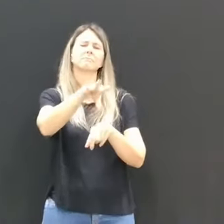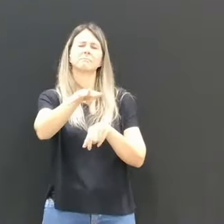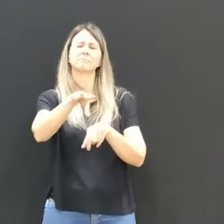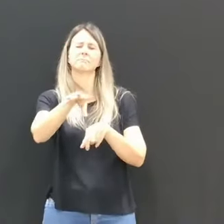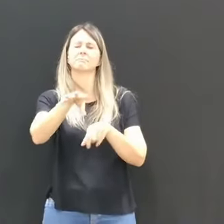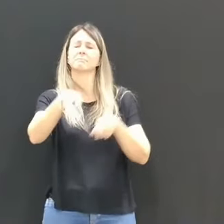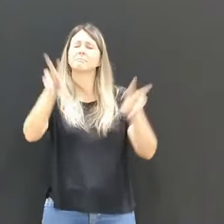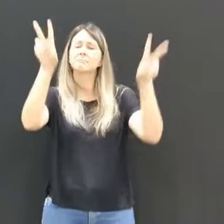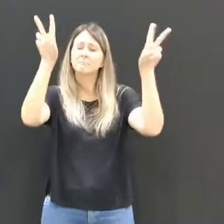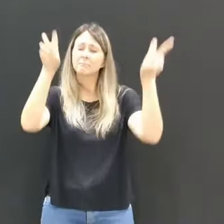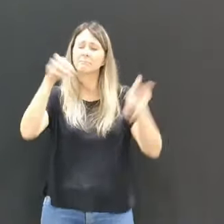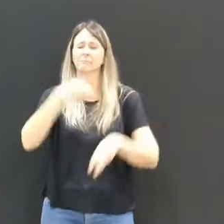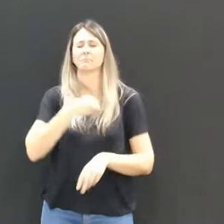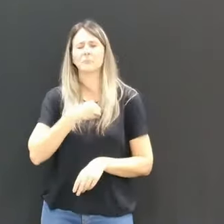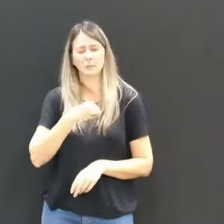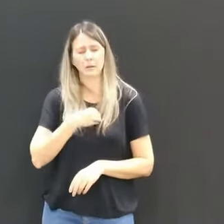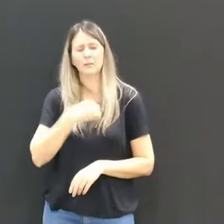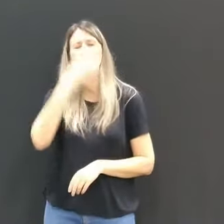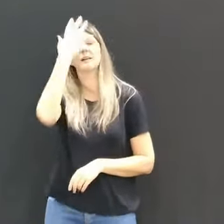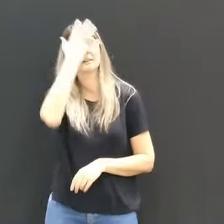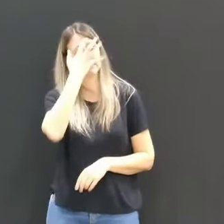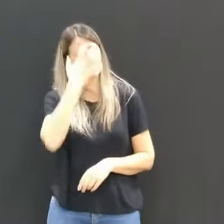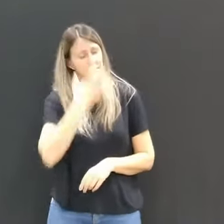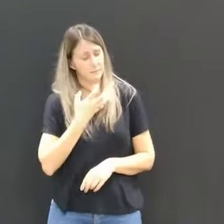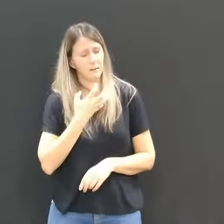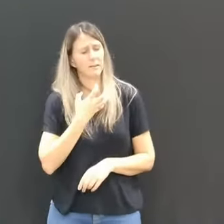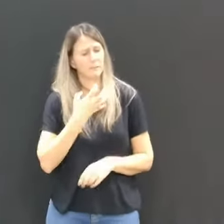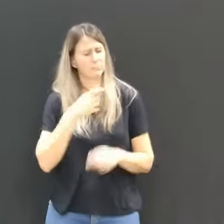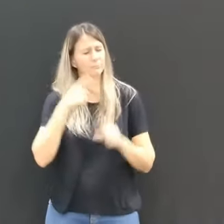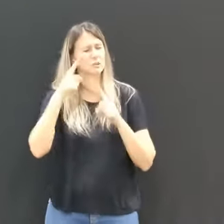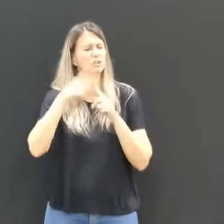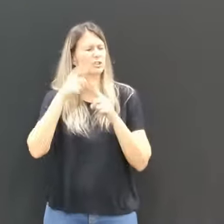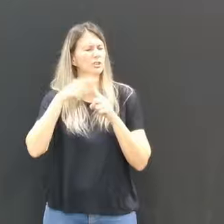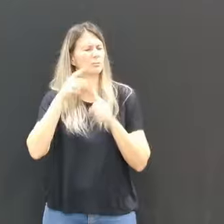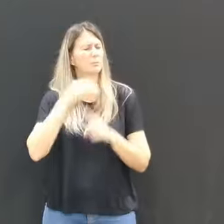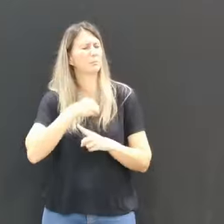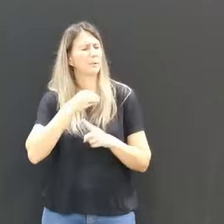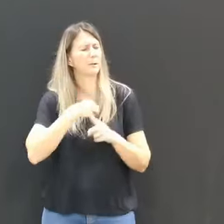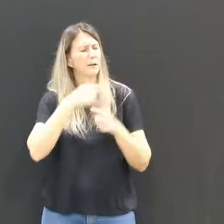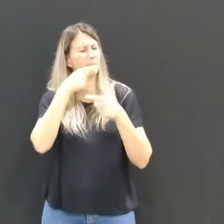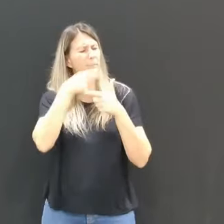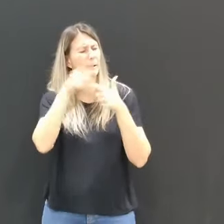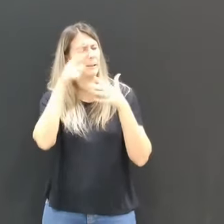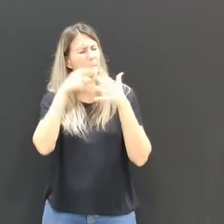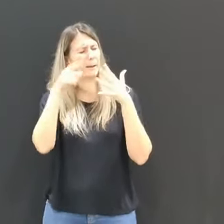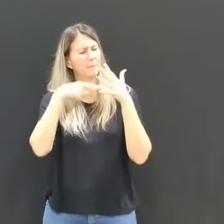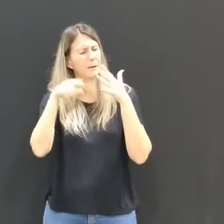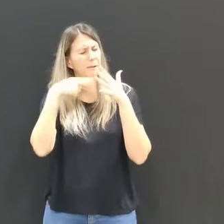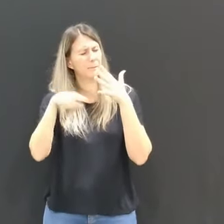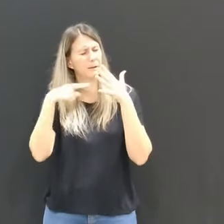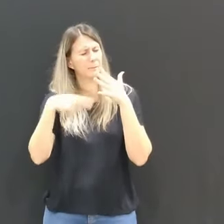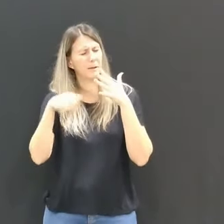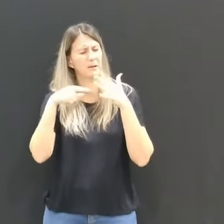eu tenho passado a tua palavra para os surdos. E hoje eu expliquei sobre pecado, que é muito sério. Os tipos de pecado, que são